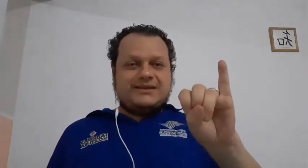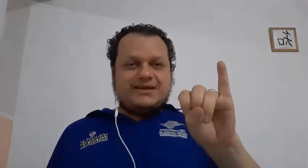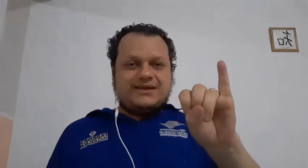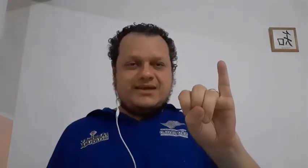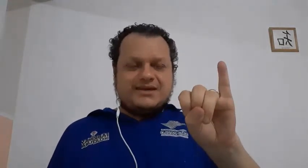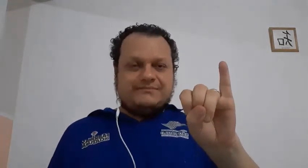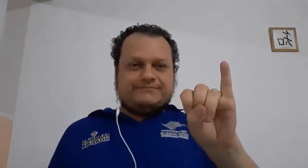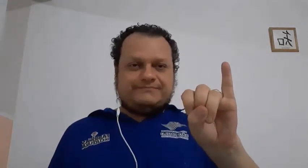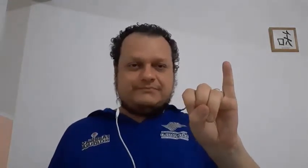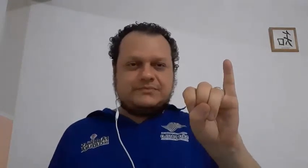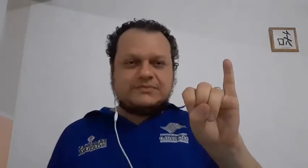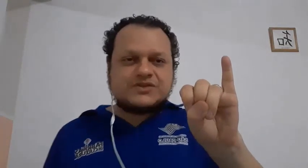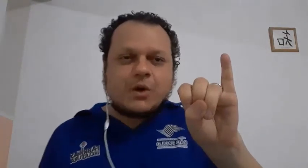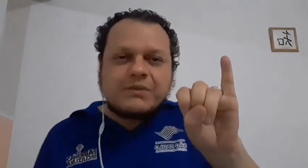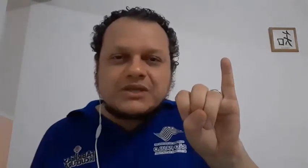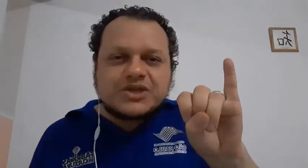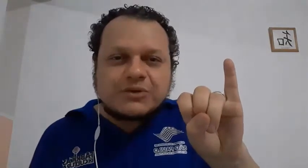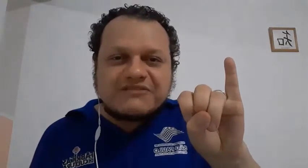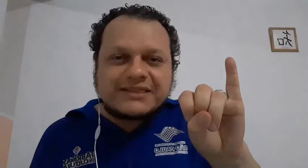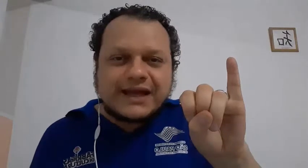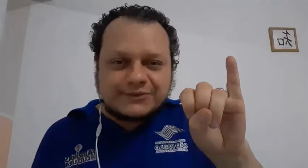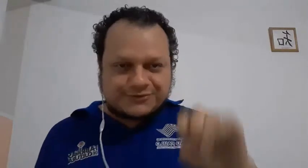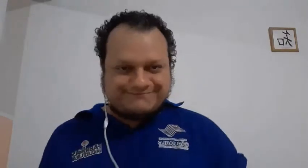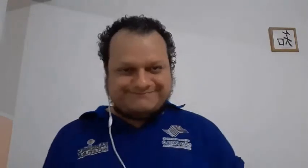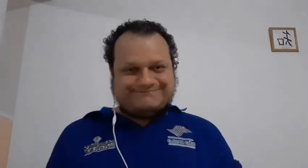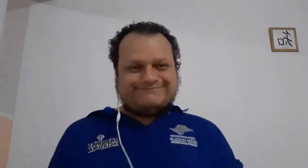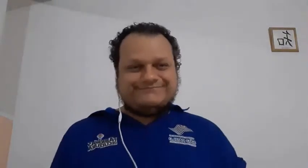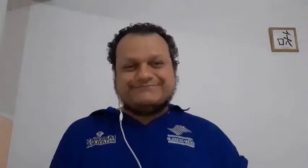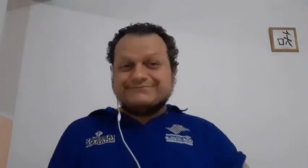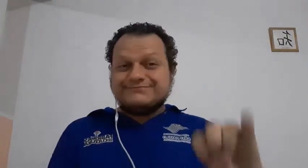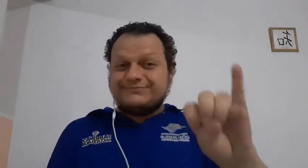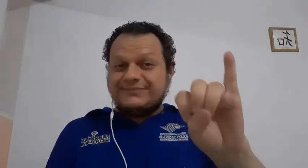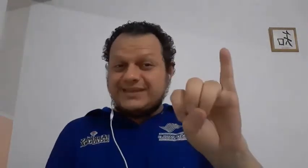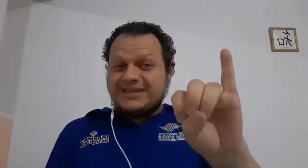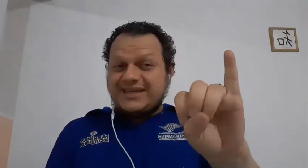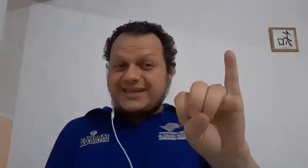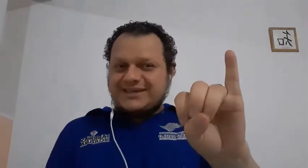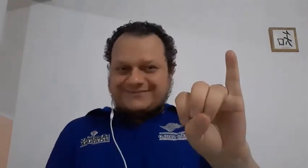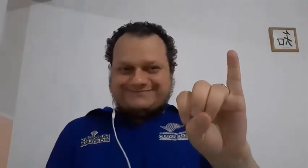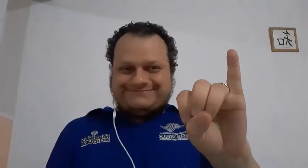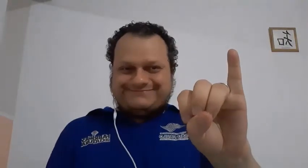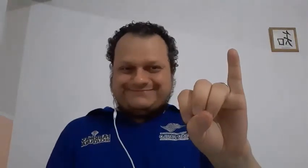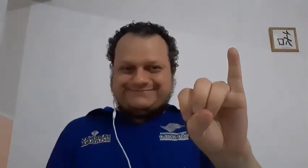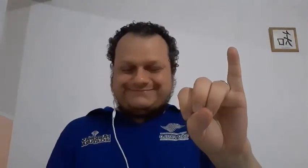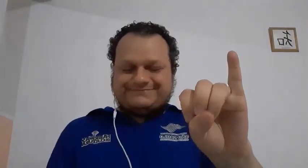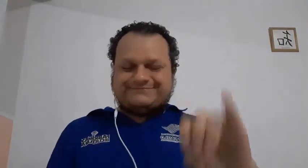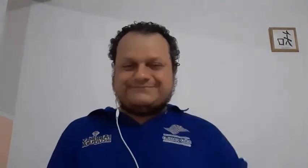I. Só o mindinho levantado. I.